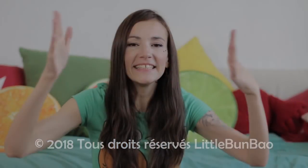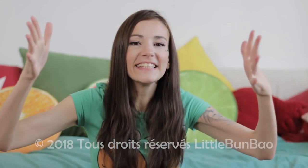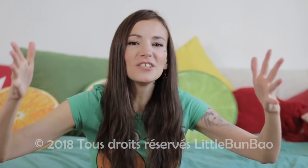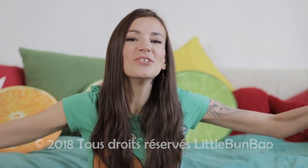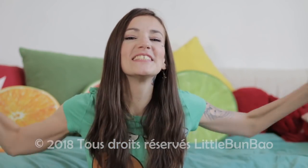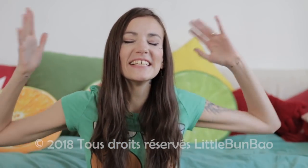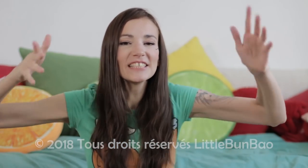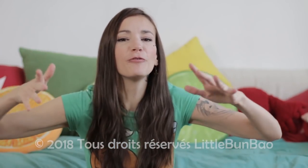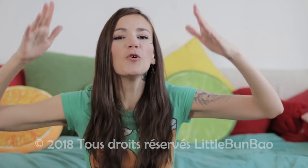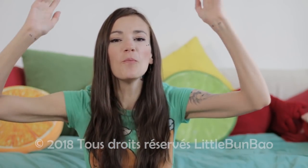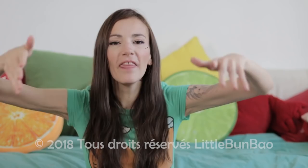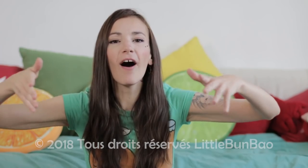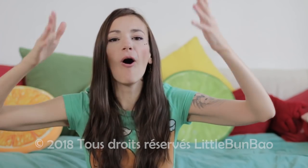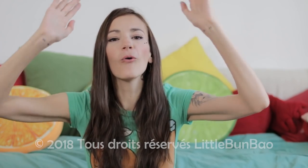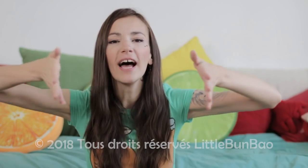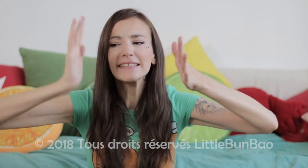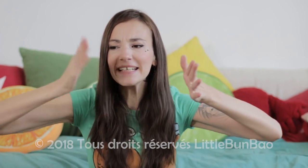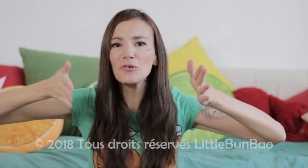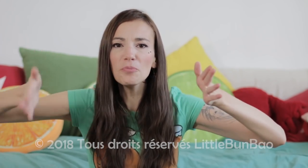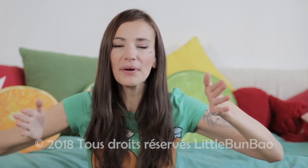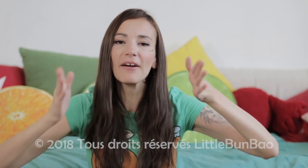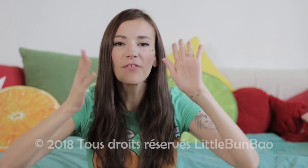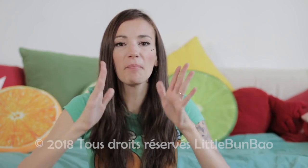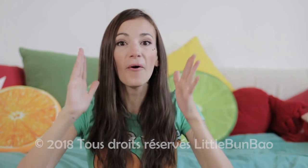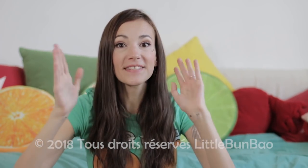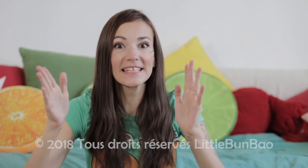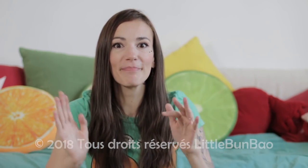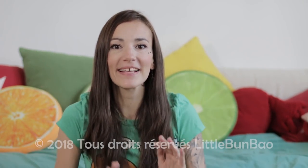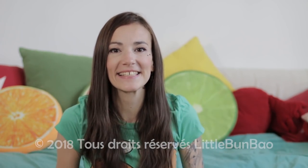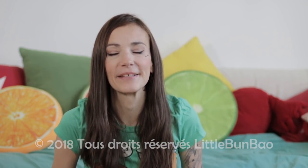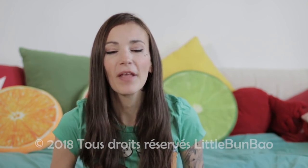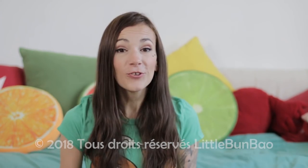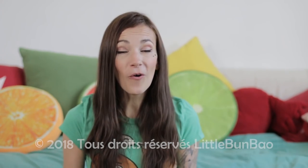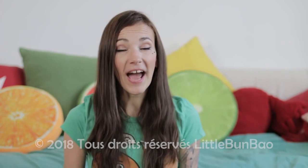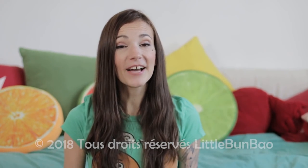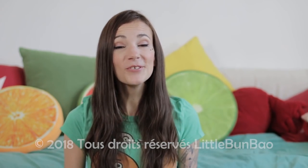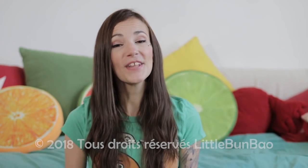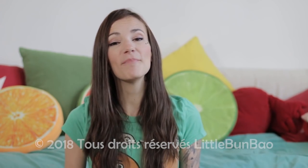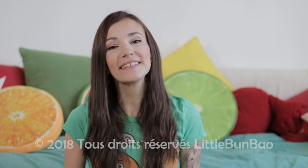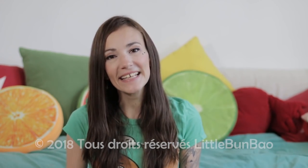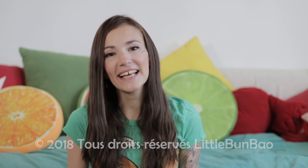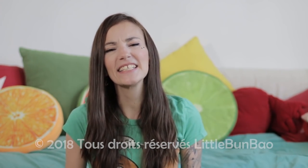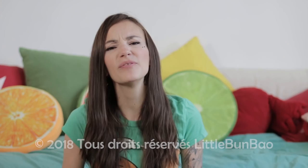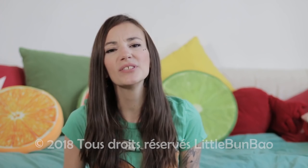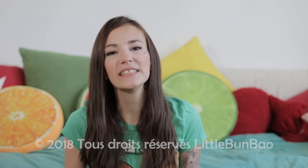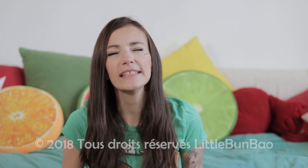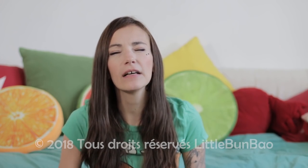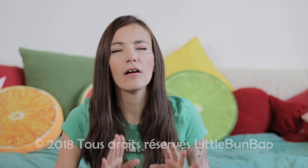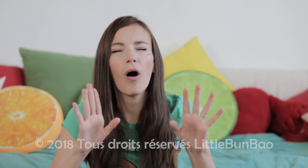C'était cool, c'était fou. Maintenant, on la découpe et on apprend signe par signe. Donc, Hakuna Matata qui veut dire